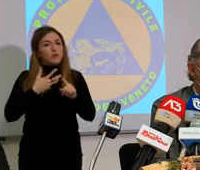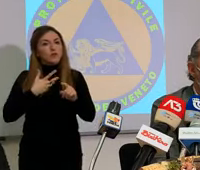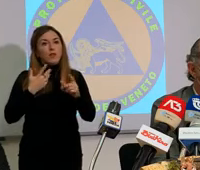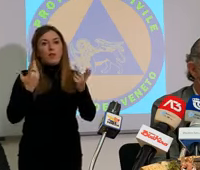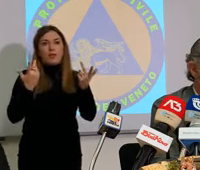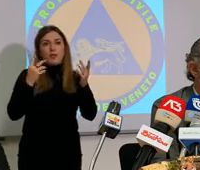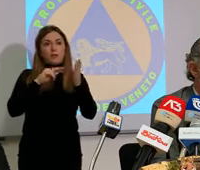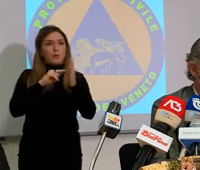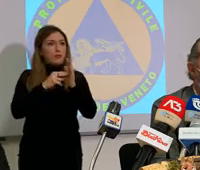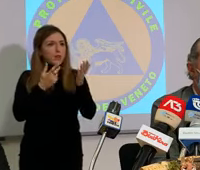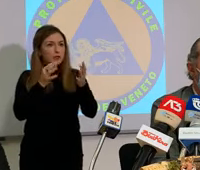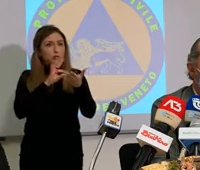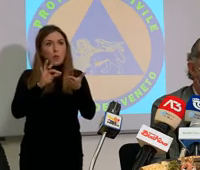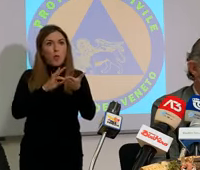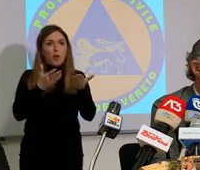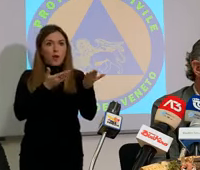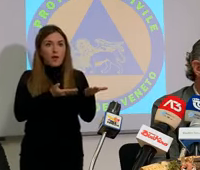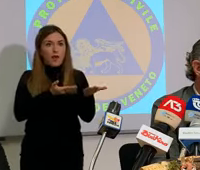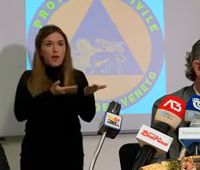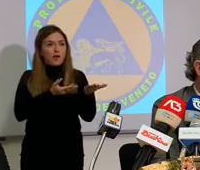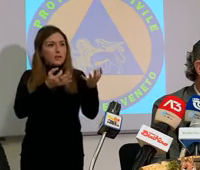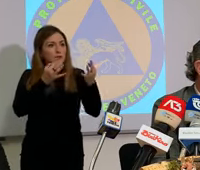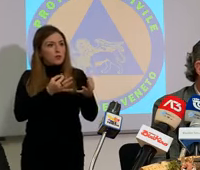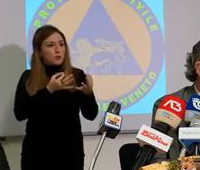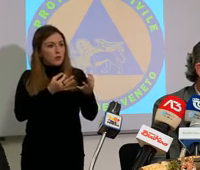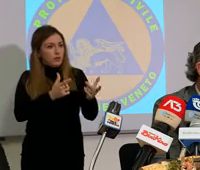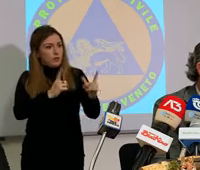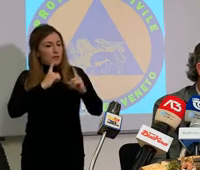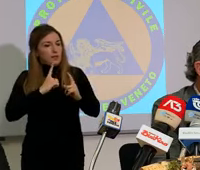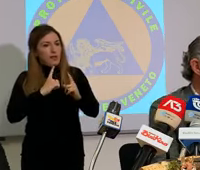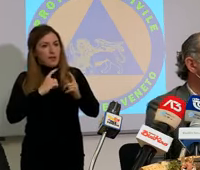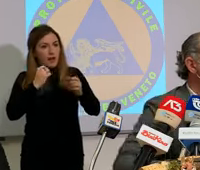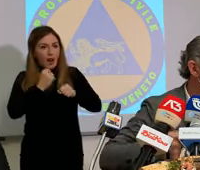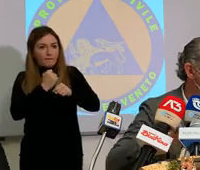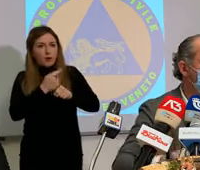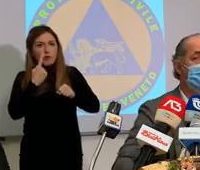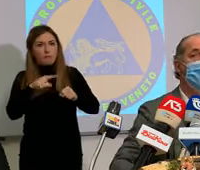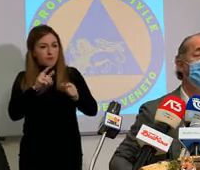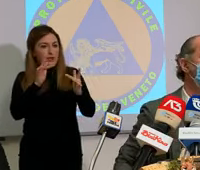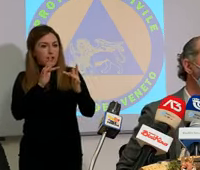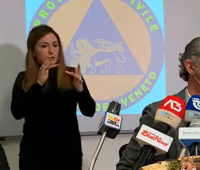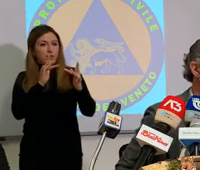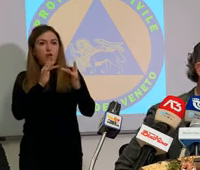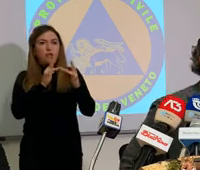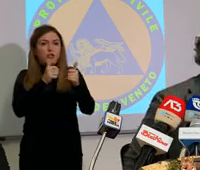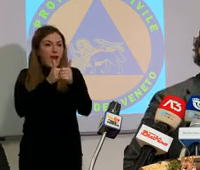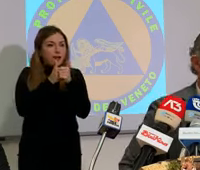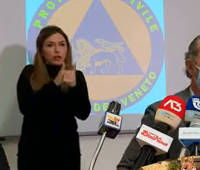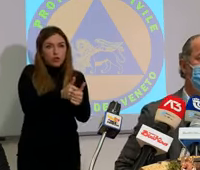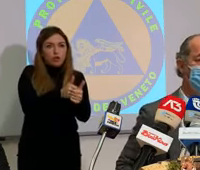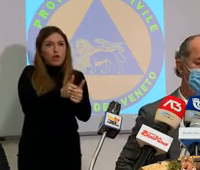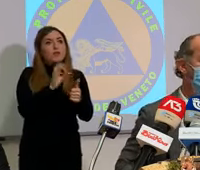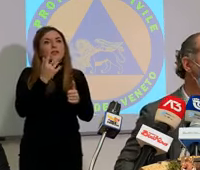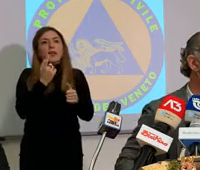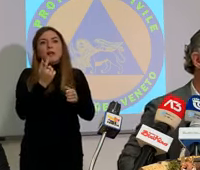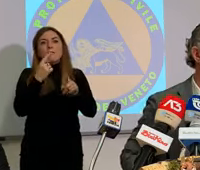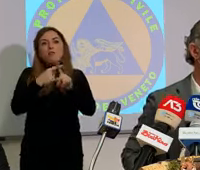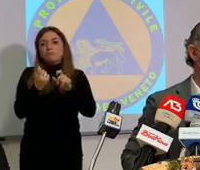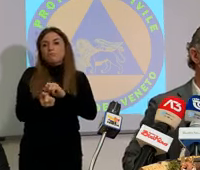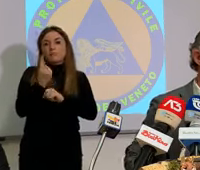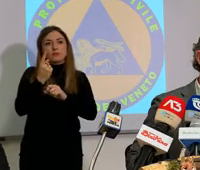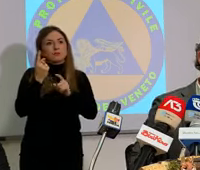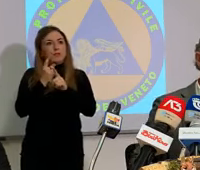che ci impegneranno sicuramente sul fronte del contatto racing perché se ci sarà un positivo bisogna riuscire nella classe andranno andare a testare e